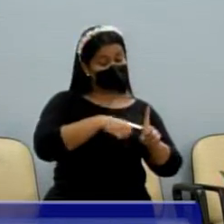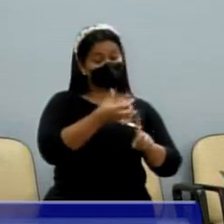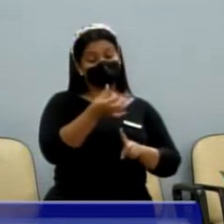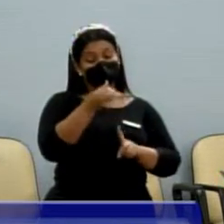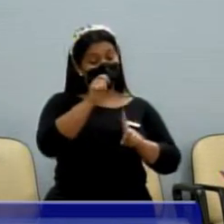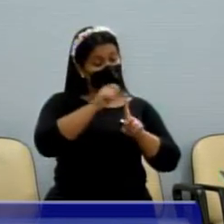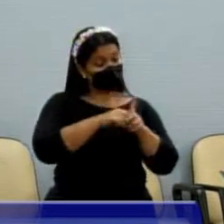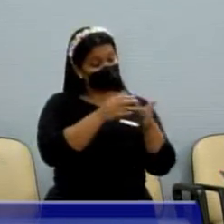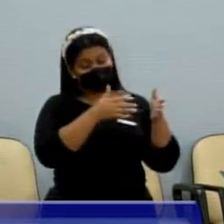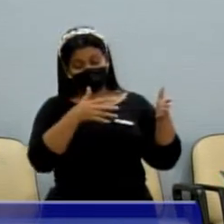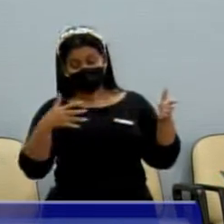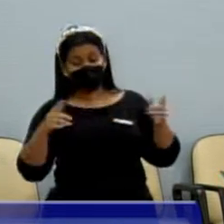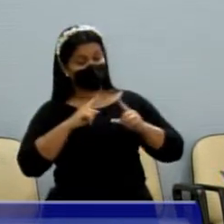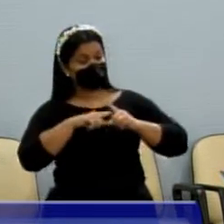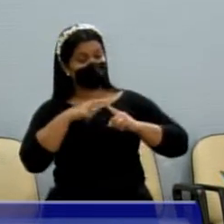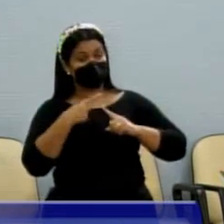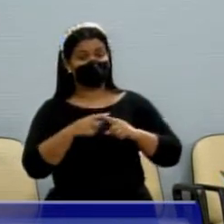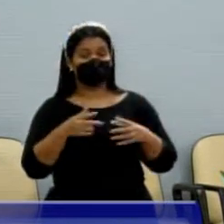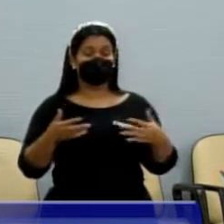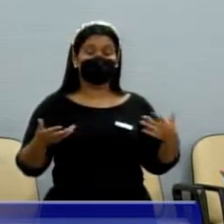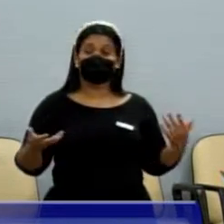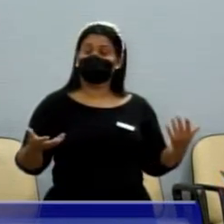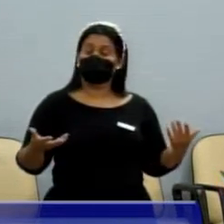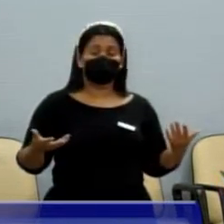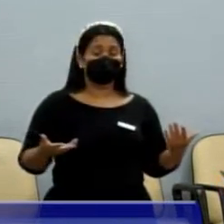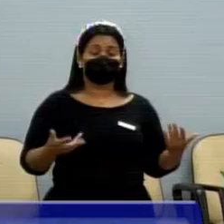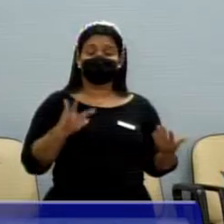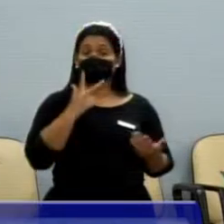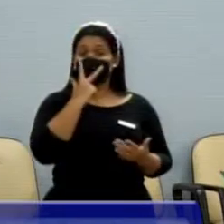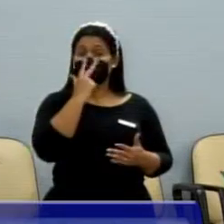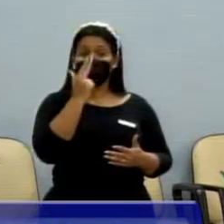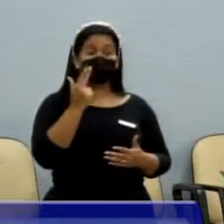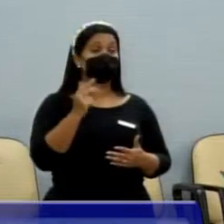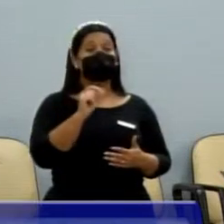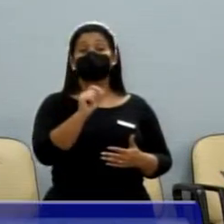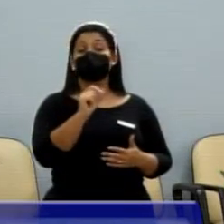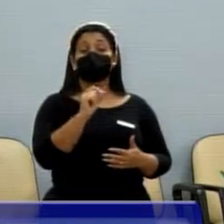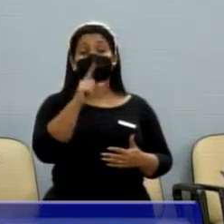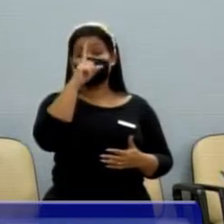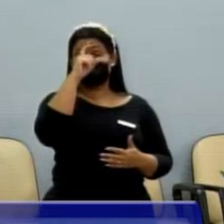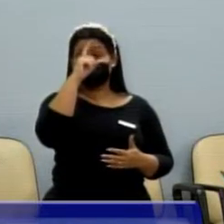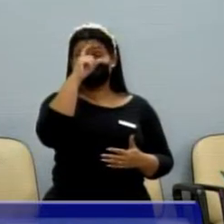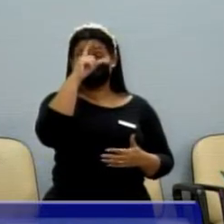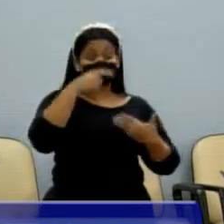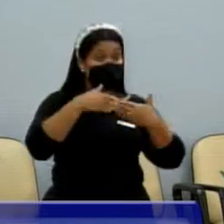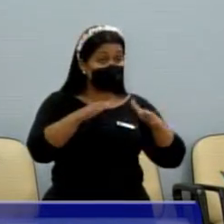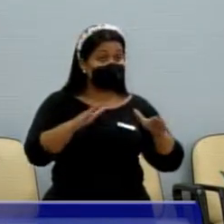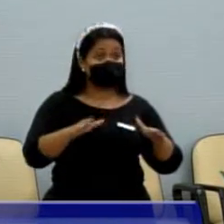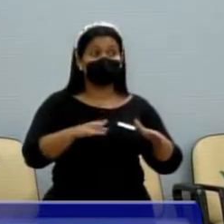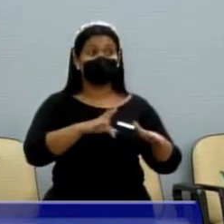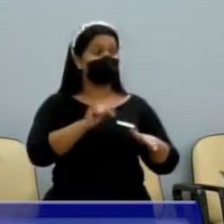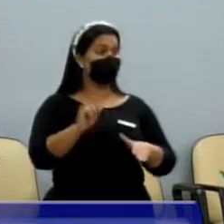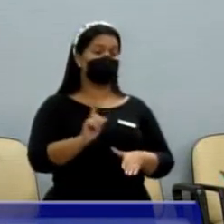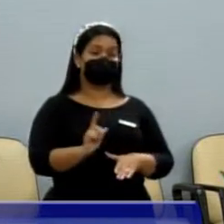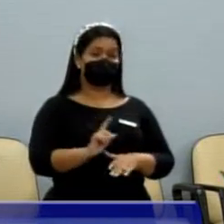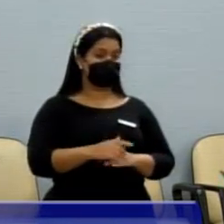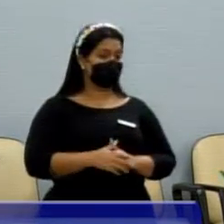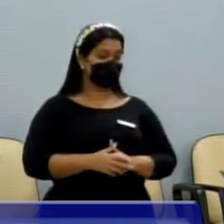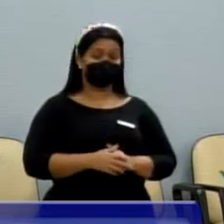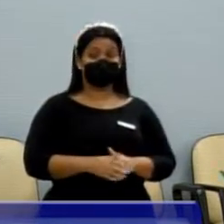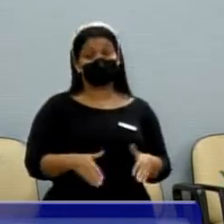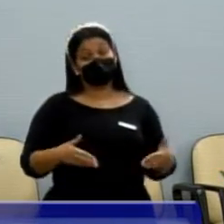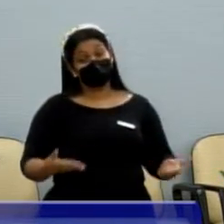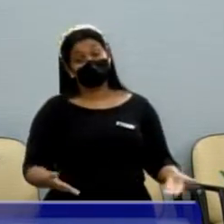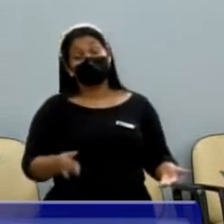seja e pelo andar da carruagem a impressão que esse hospital não vai funcionar este ano para a população O que é